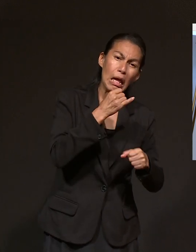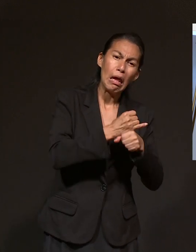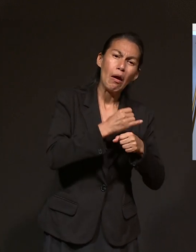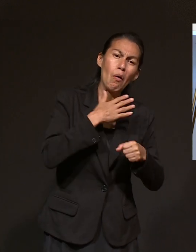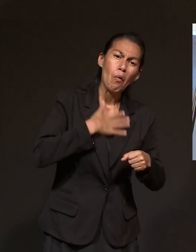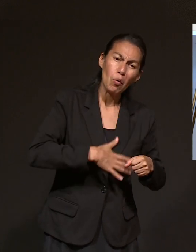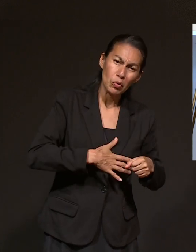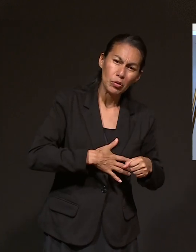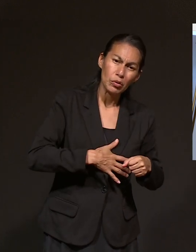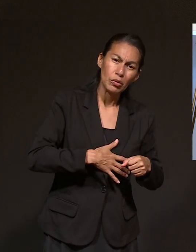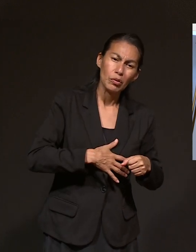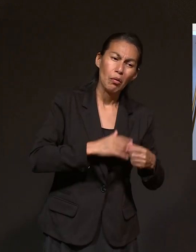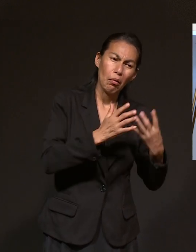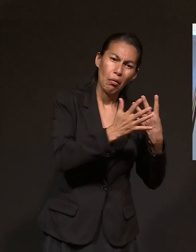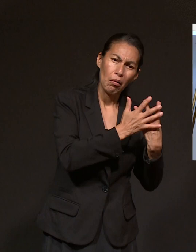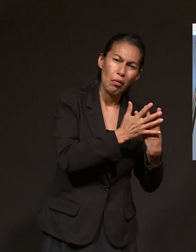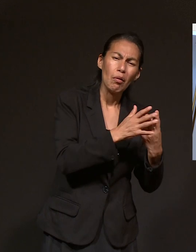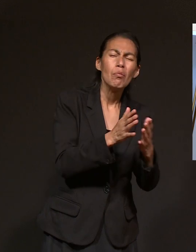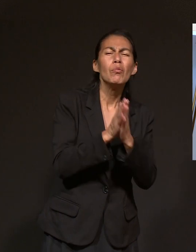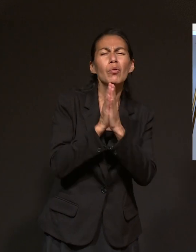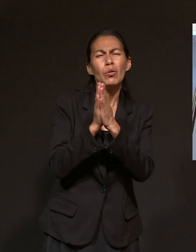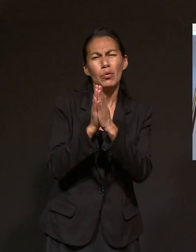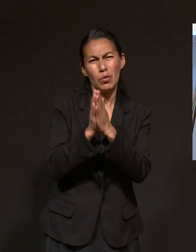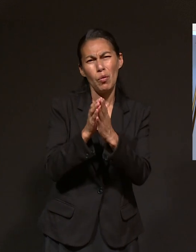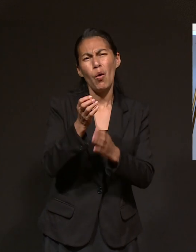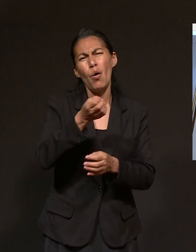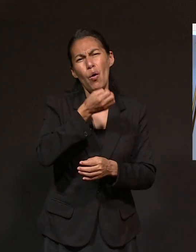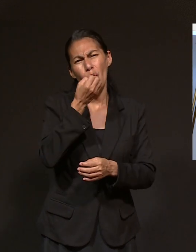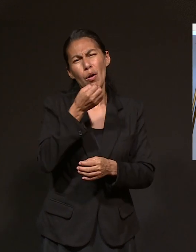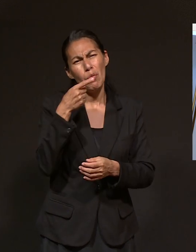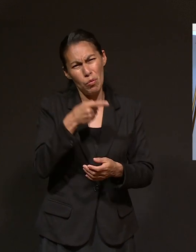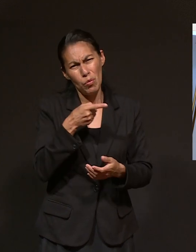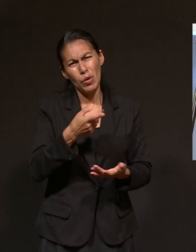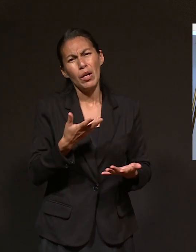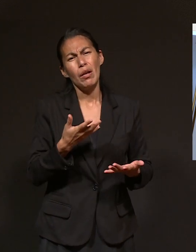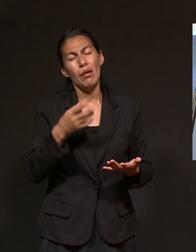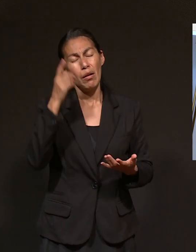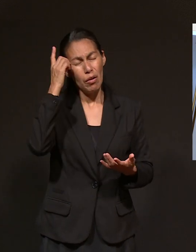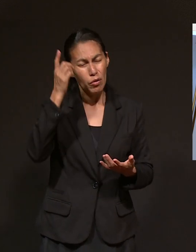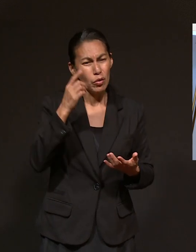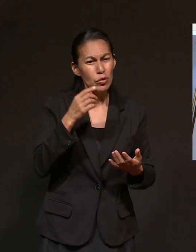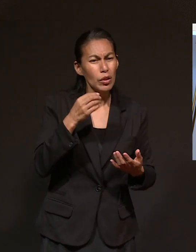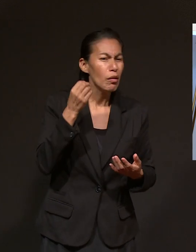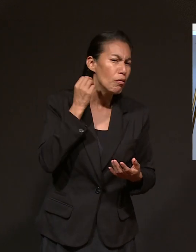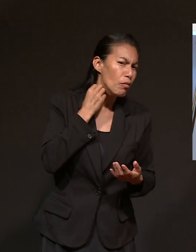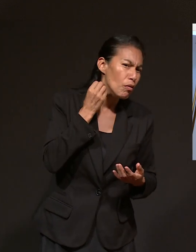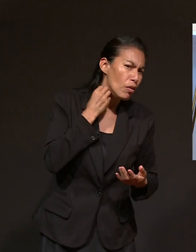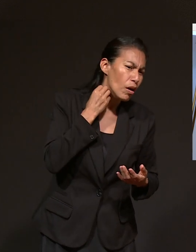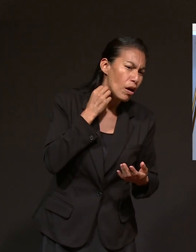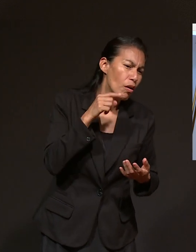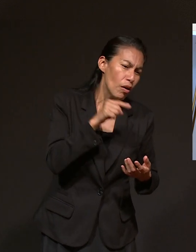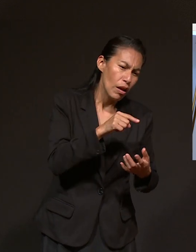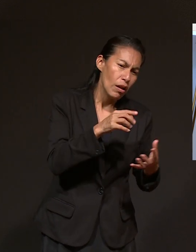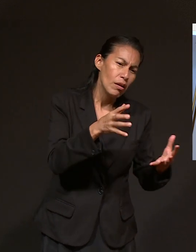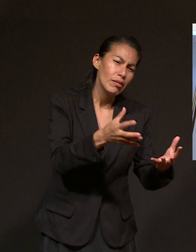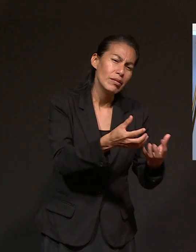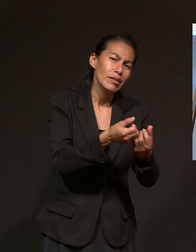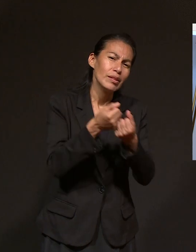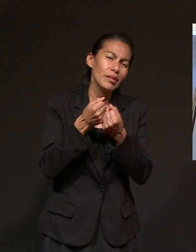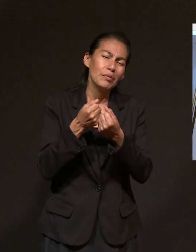acusado injustamente Debemos mantenernos unidos en oración para que Dios, que es el abogado